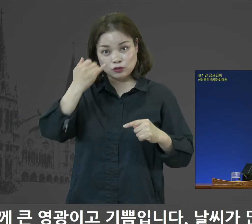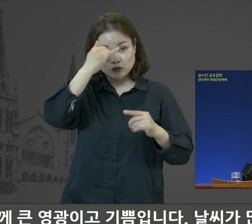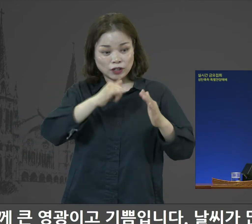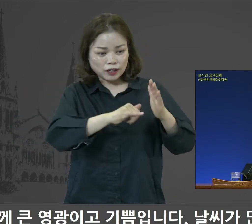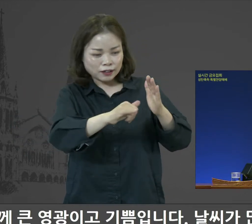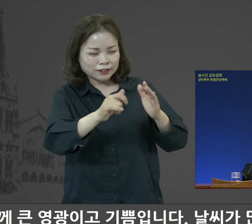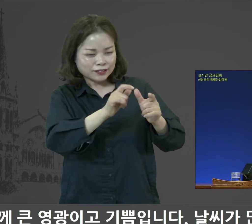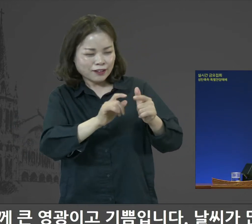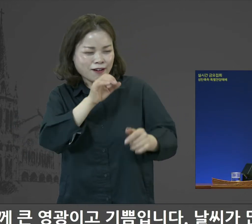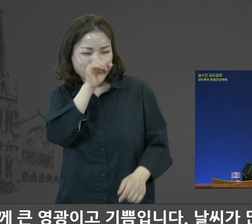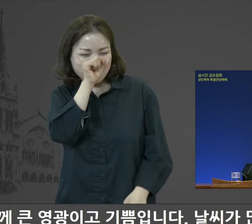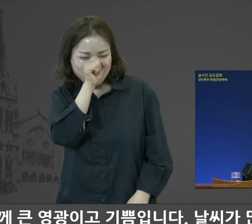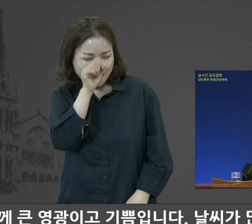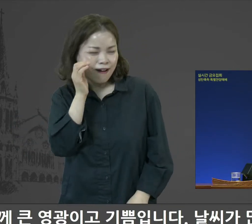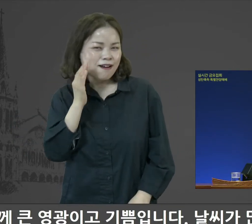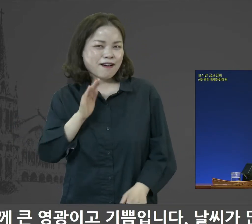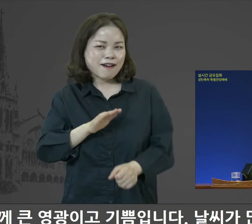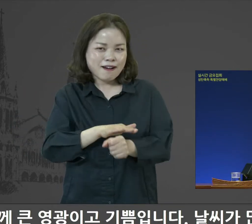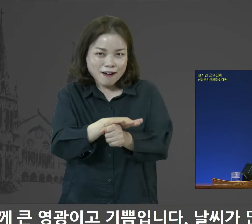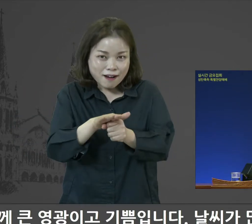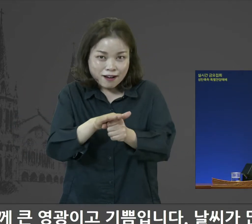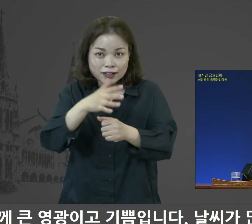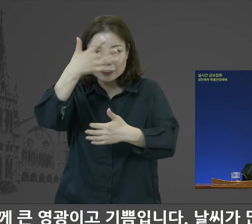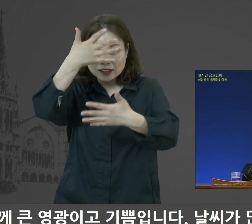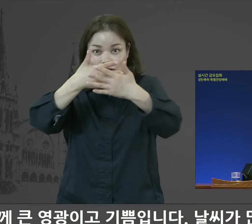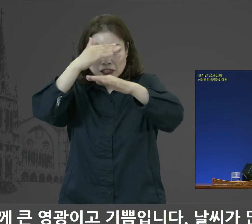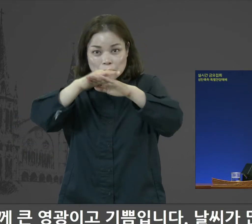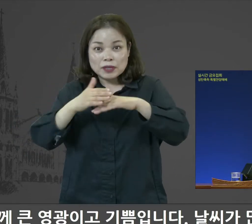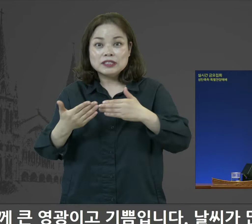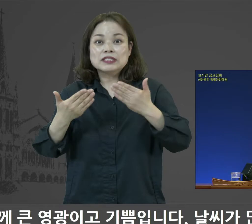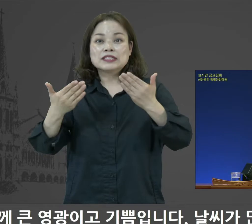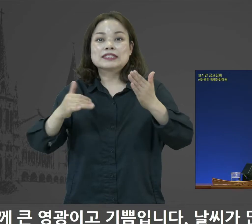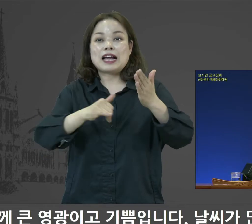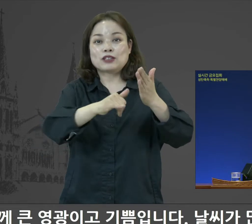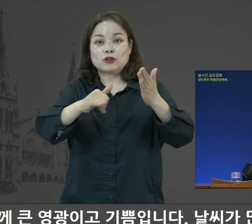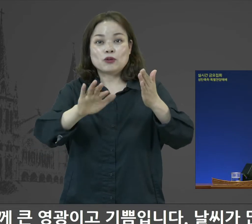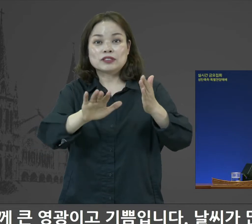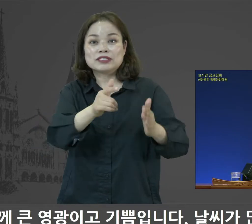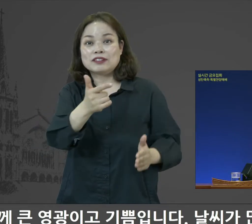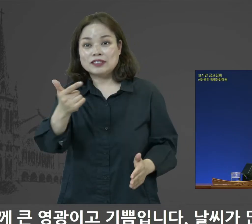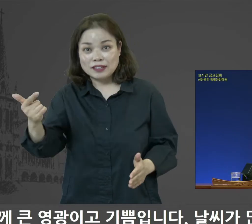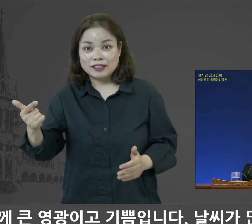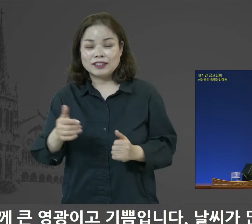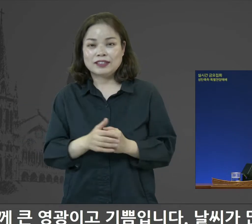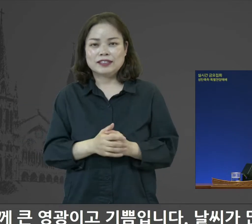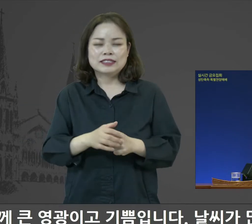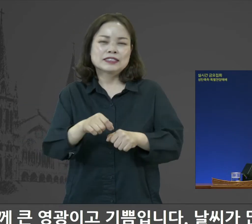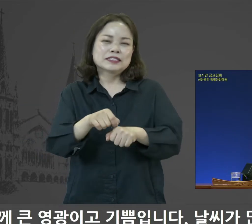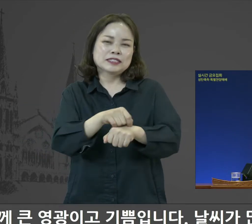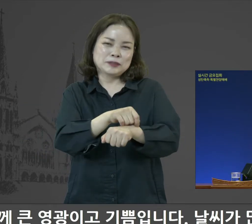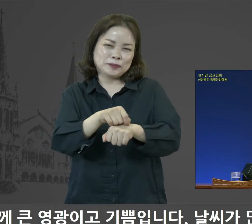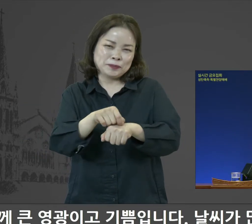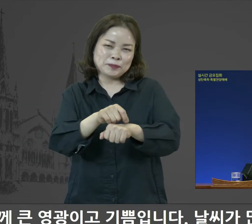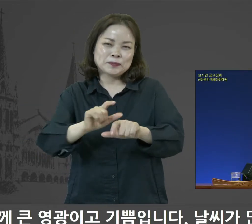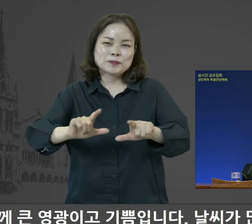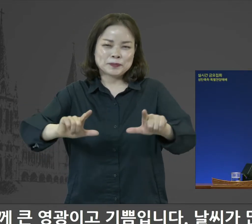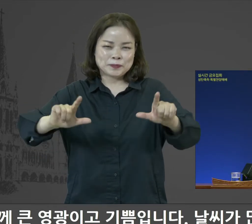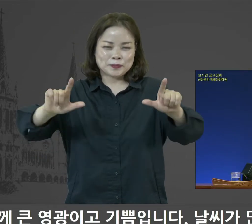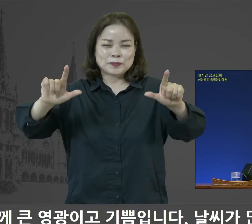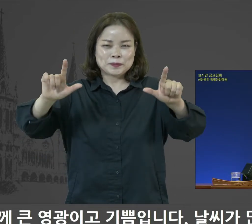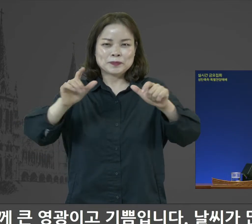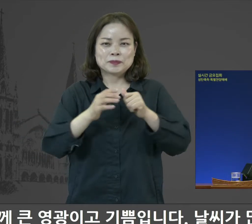더 사랑스럽고 또 영상으로 예배드리는 모든 가족들, 오늘 저녁에 아주 특별한 날이